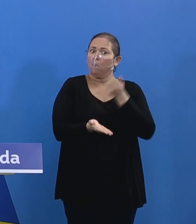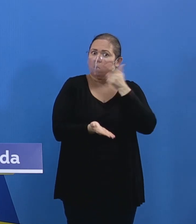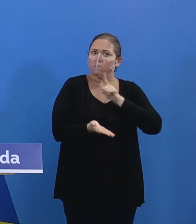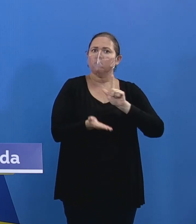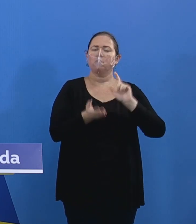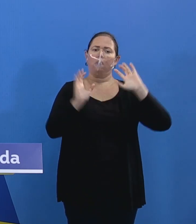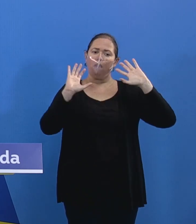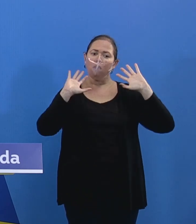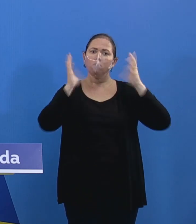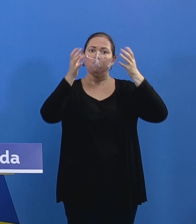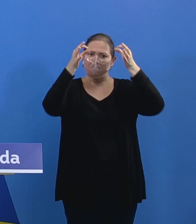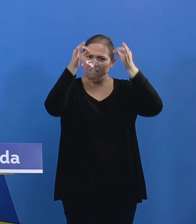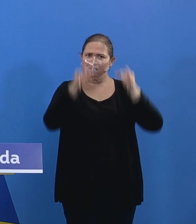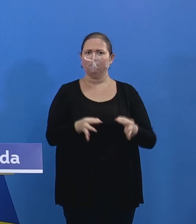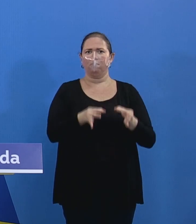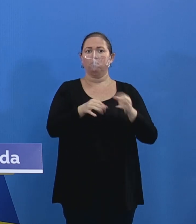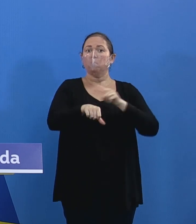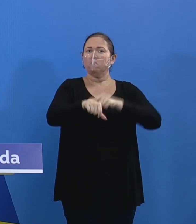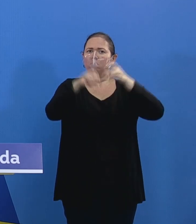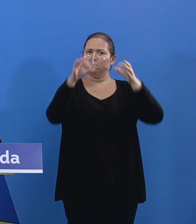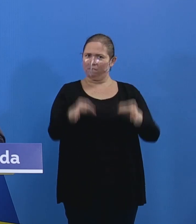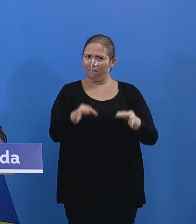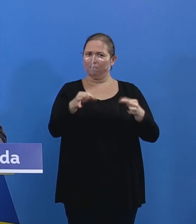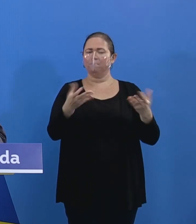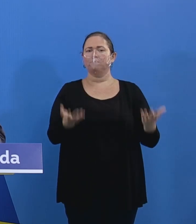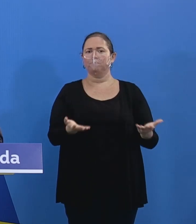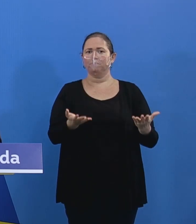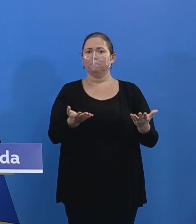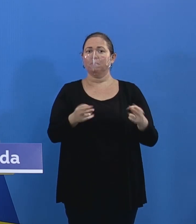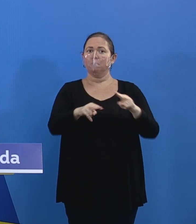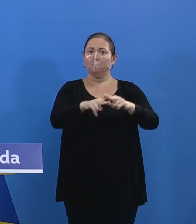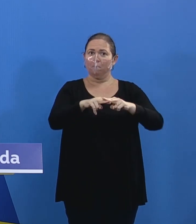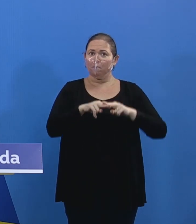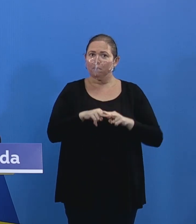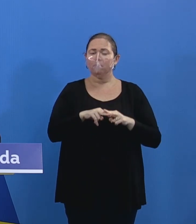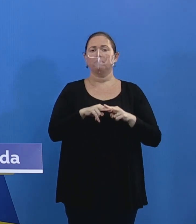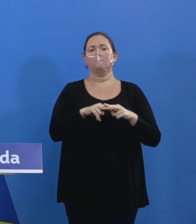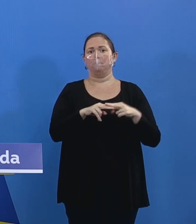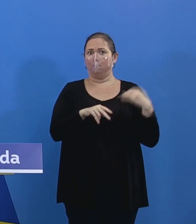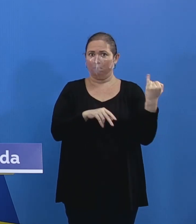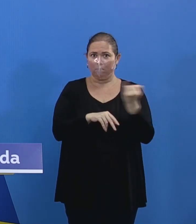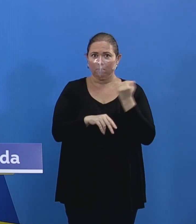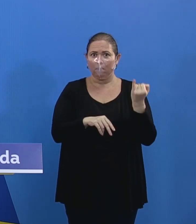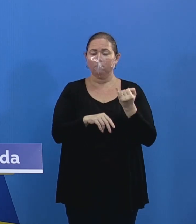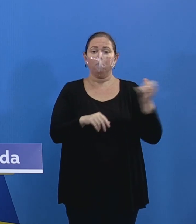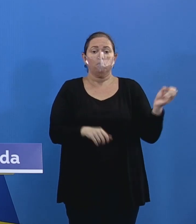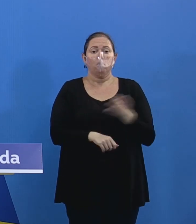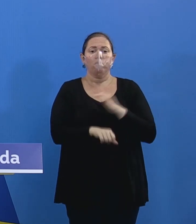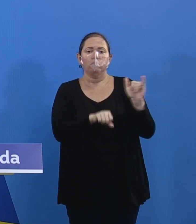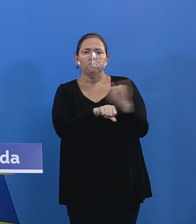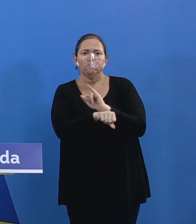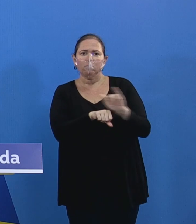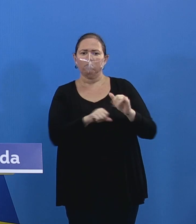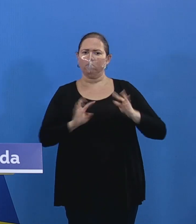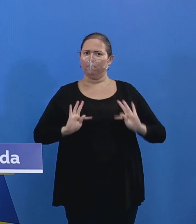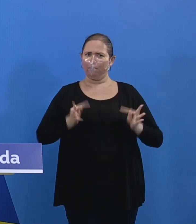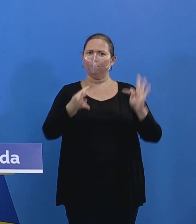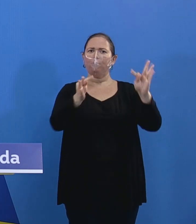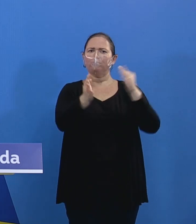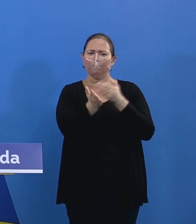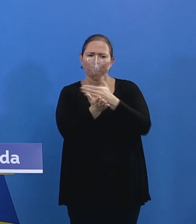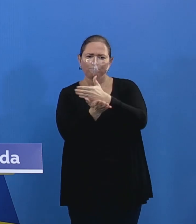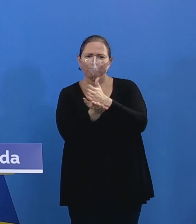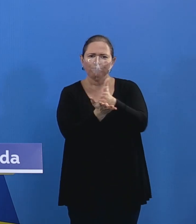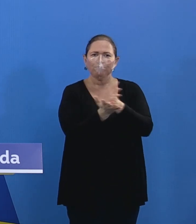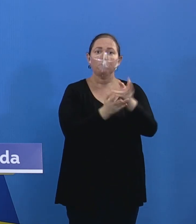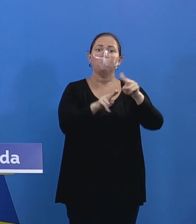tomar decisões certas em um tempo certo. Então, a velocidade exige novas metodologias, novas tecnologias, e é por isso